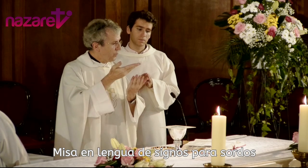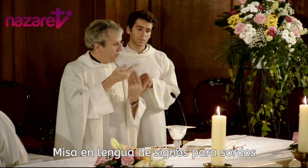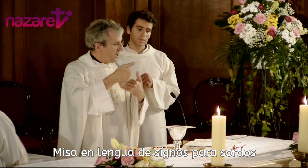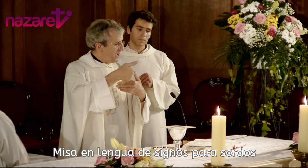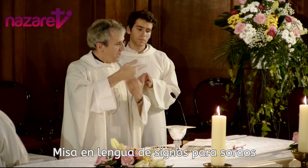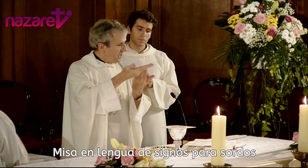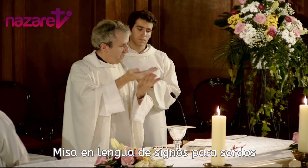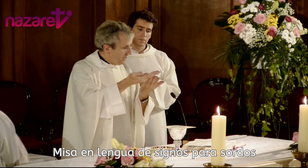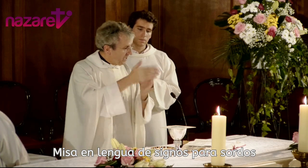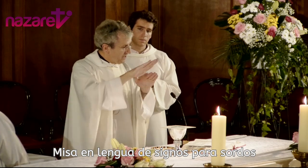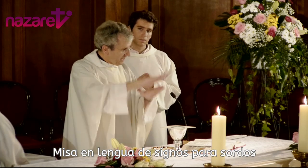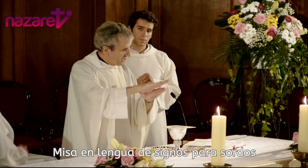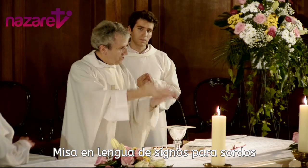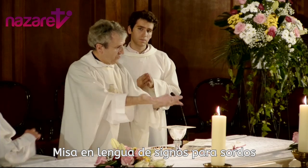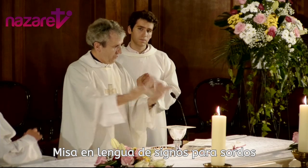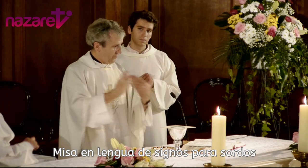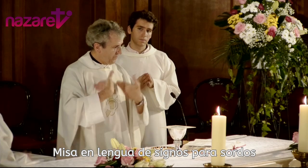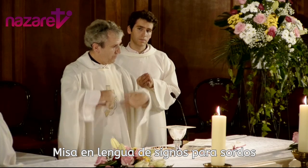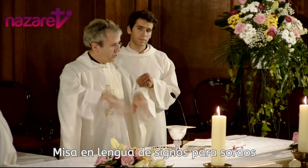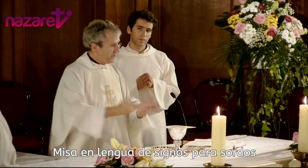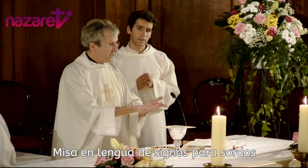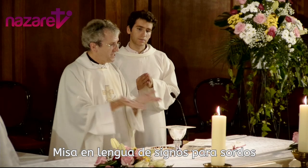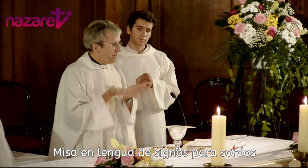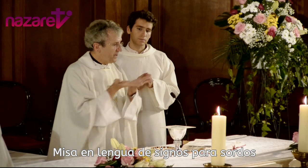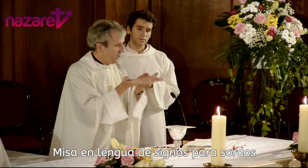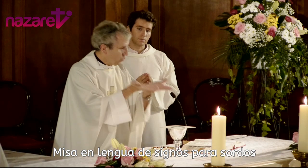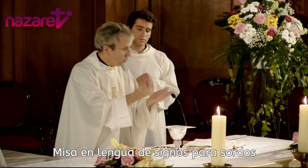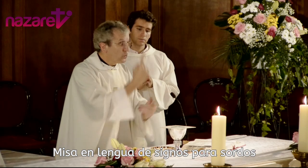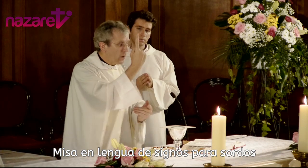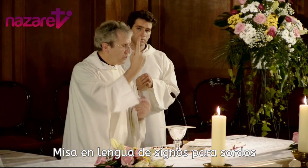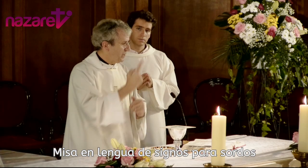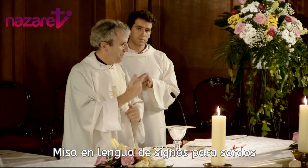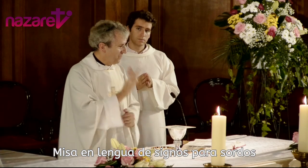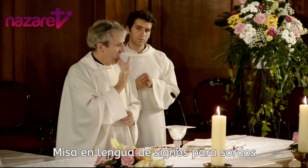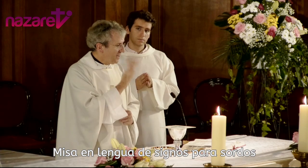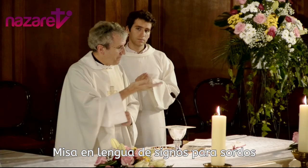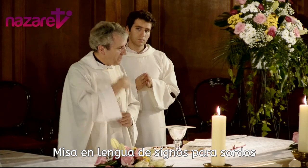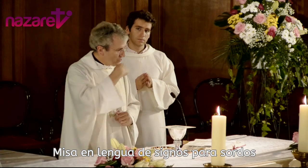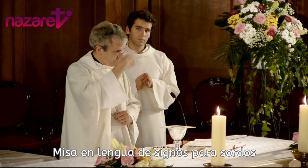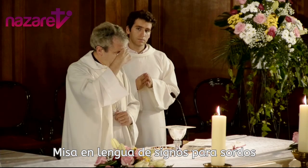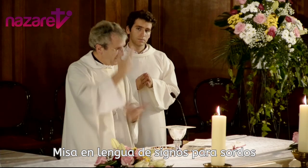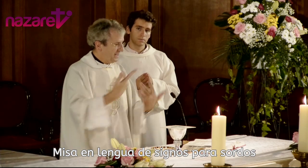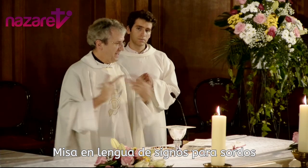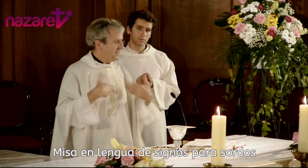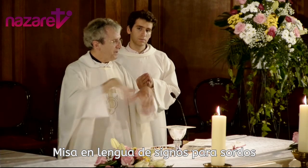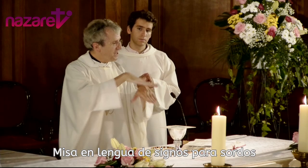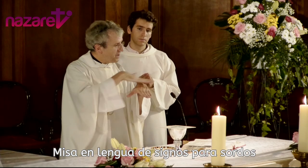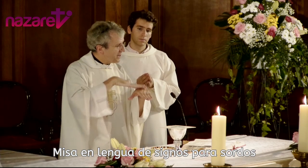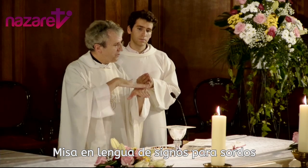cuya intercesión confiamos obtener siempre tu ayuda. Te pedimos, Padre, que esta víctima de